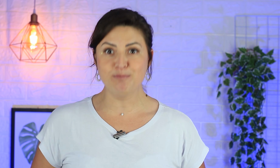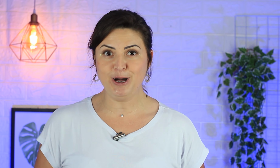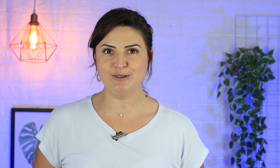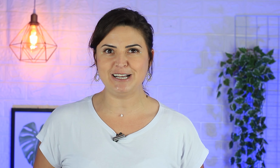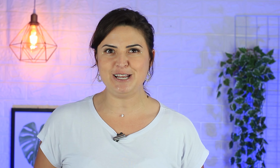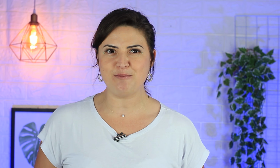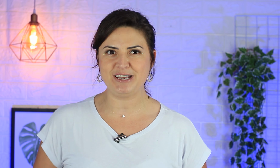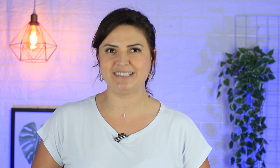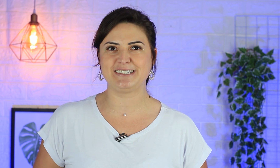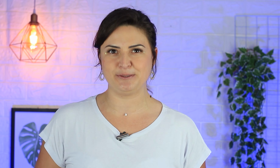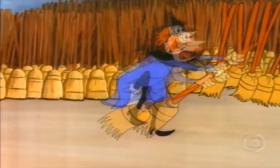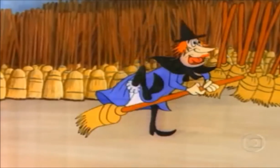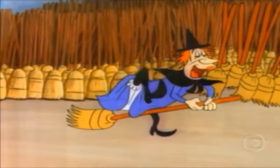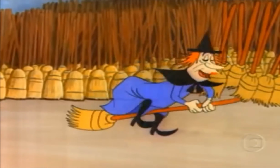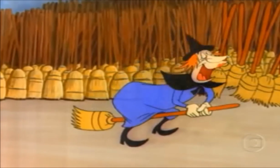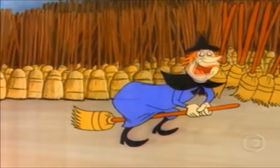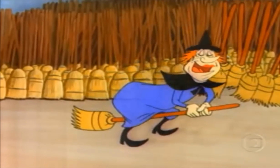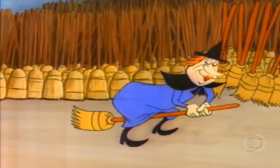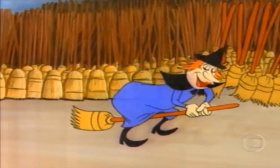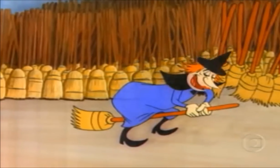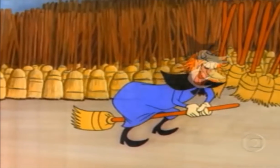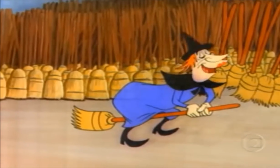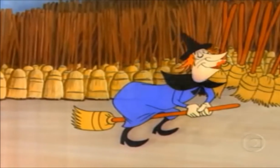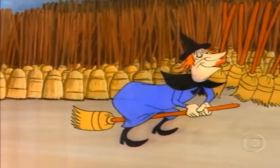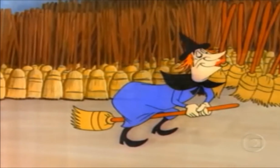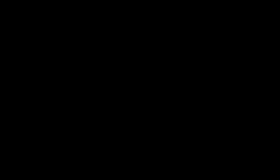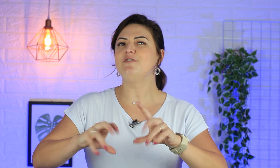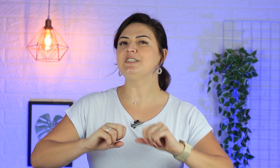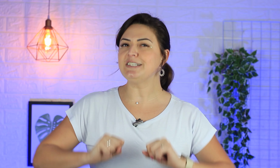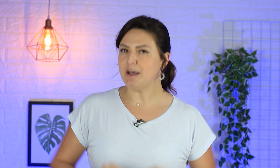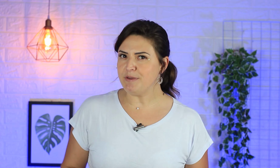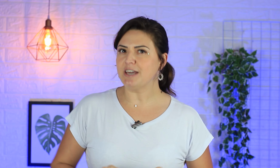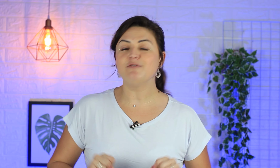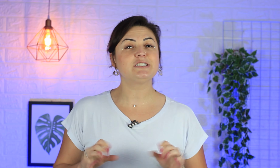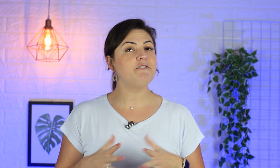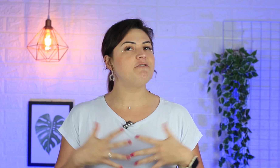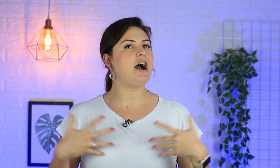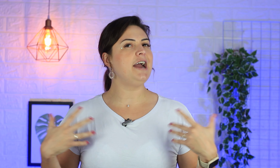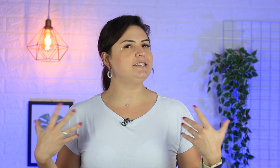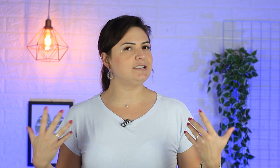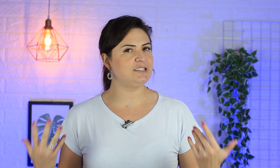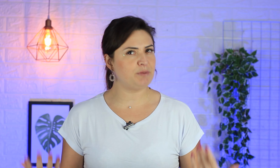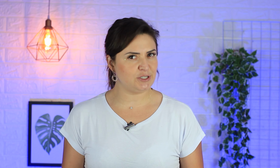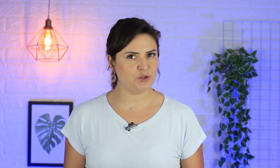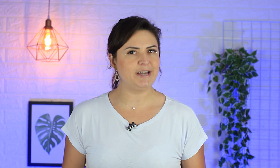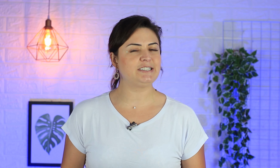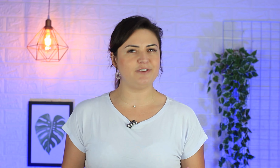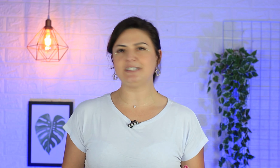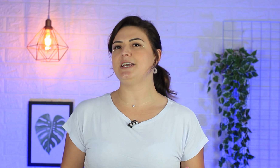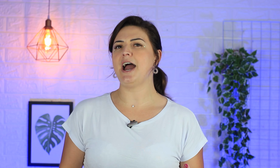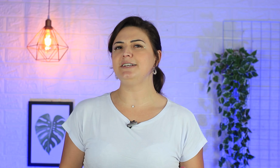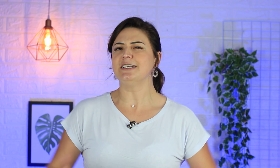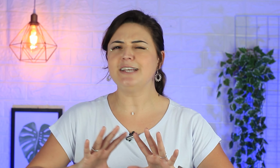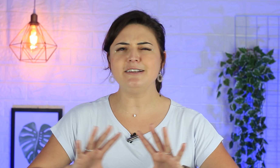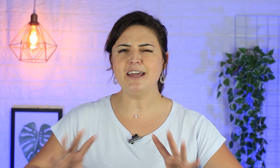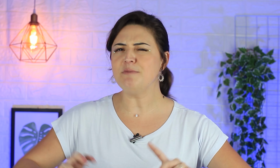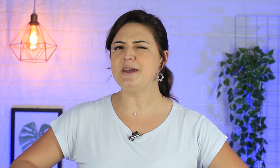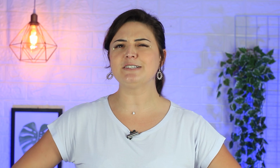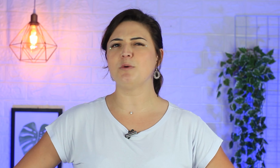mãos a Libras? E lá vamos nós! E você sabia que você faz as expressões faciais sem nem mesmo